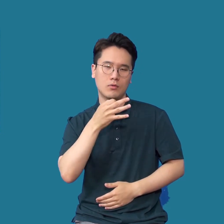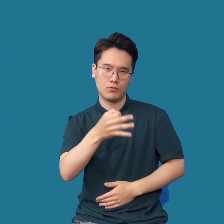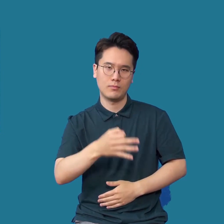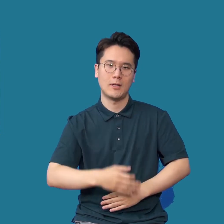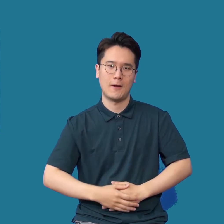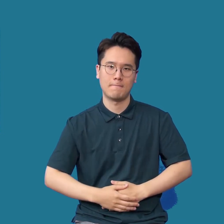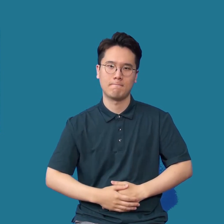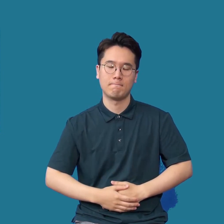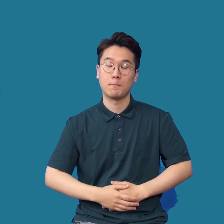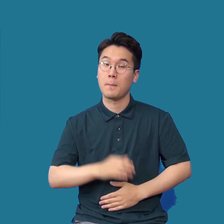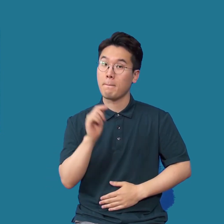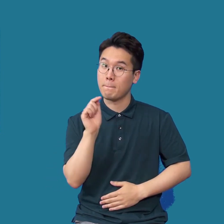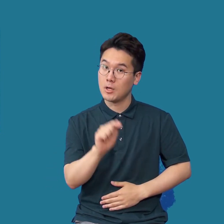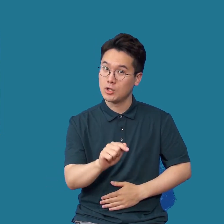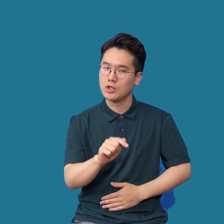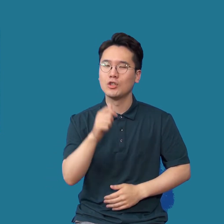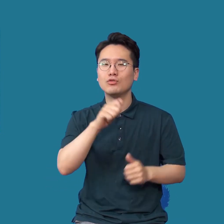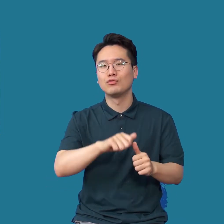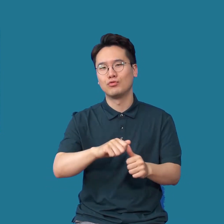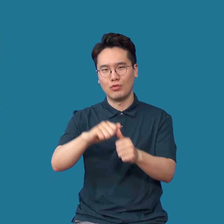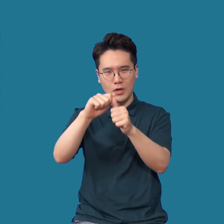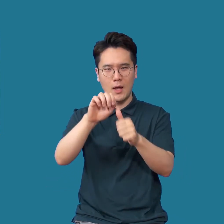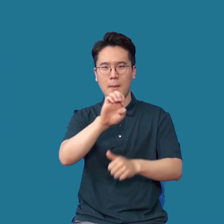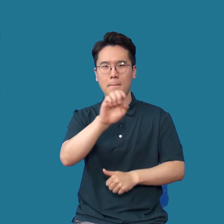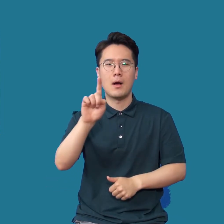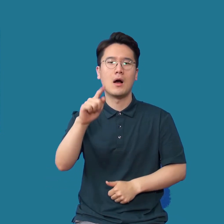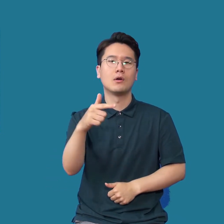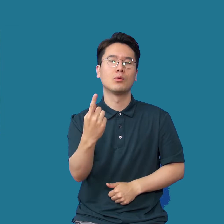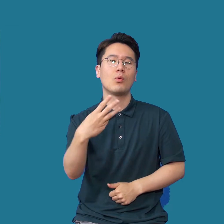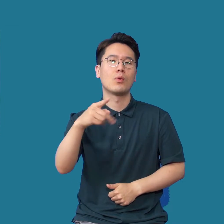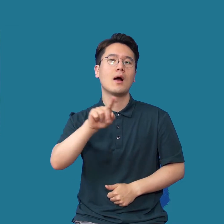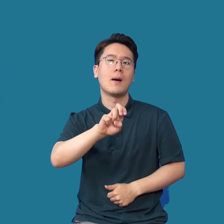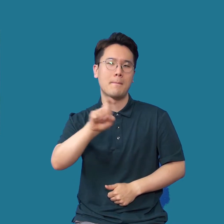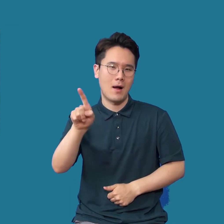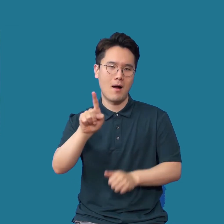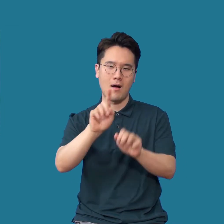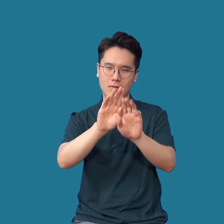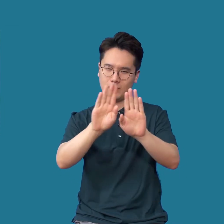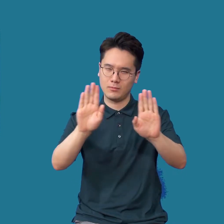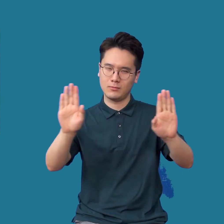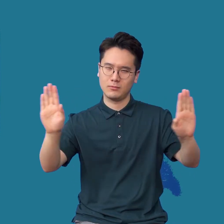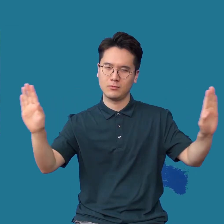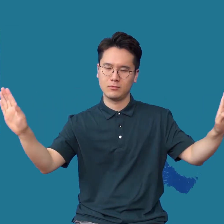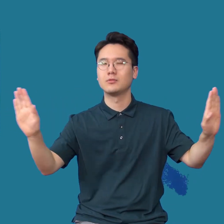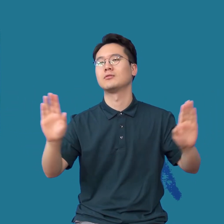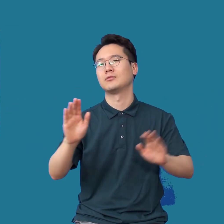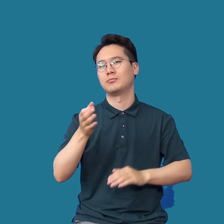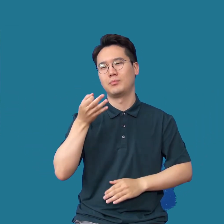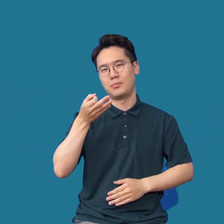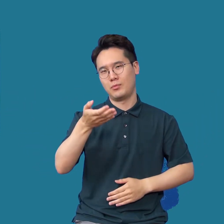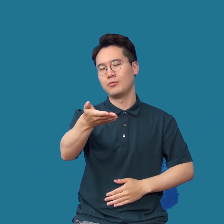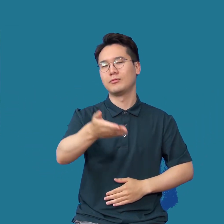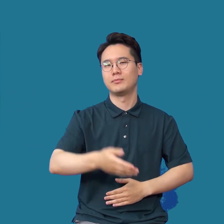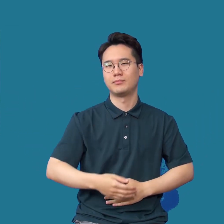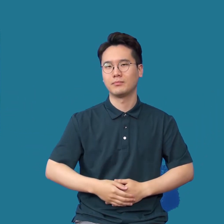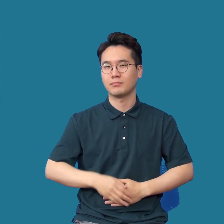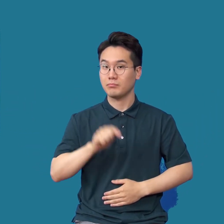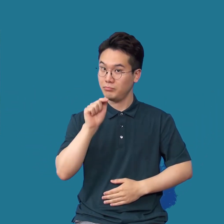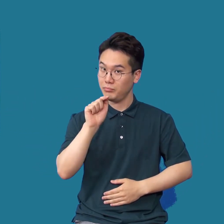그것이 구원의 파노라마입니다. 우리 앞에 파노라마처럼 펼쳐주시는